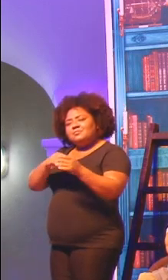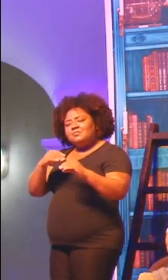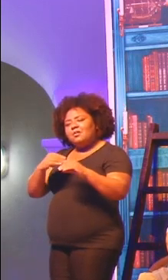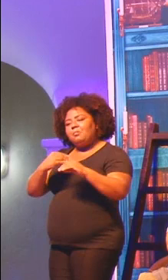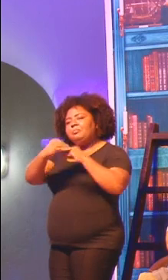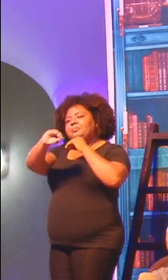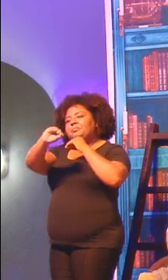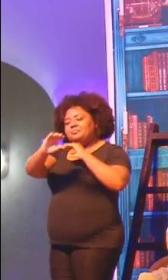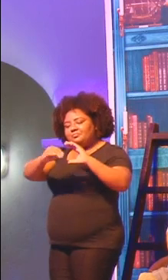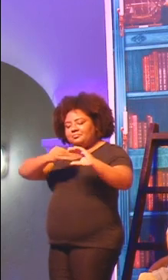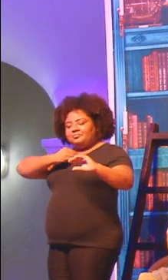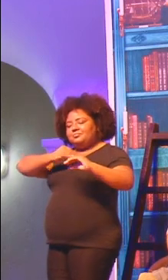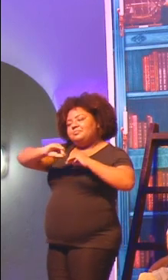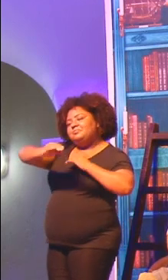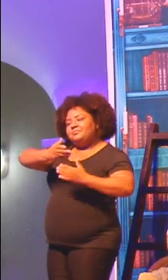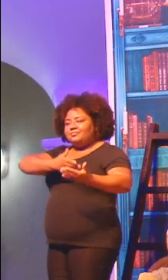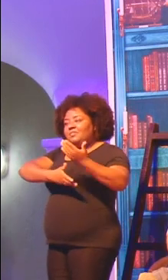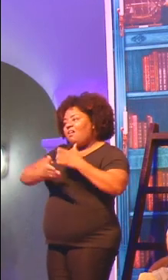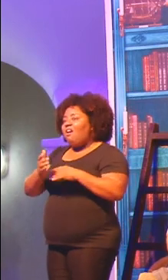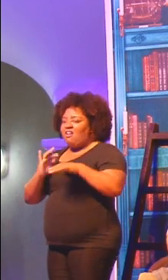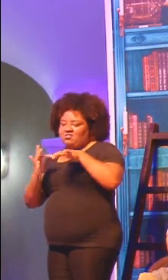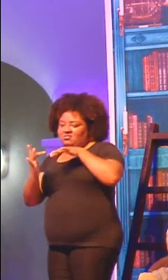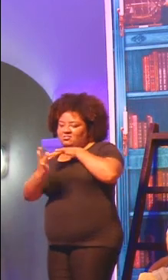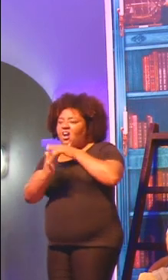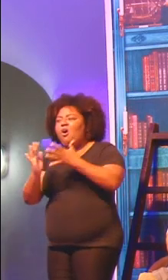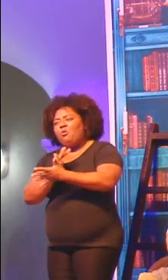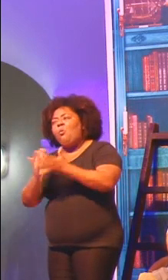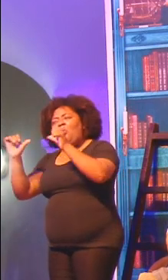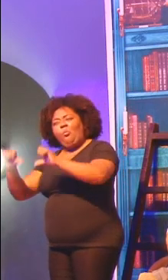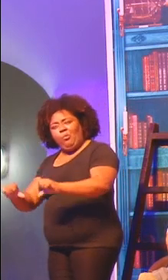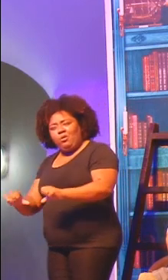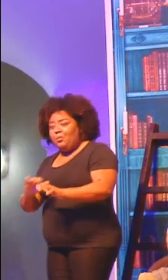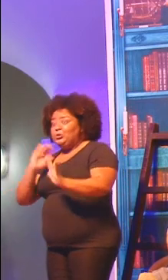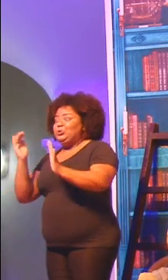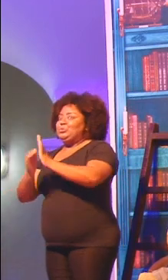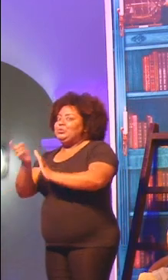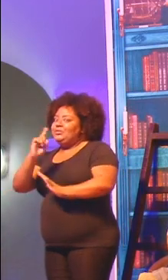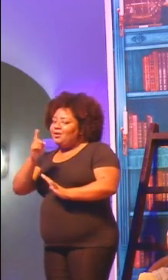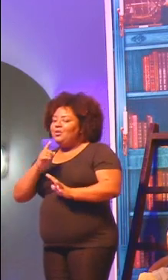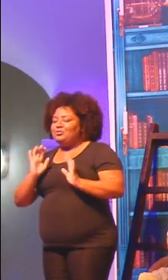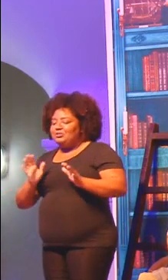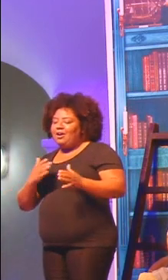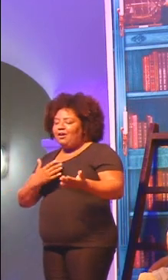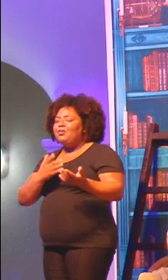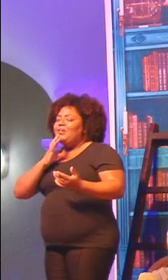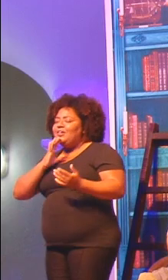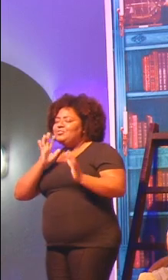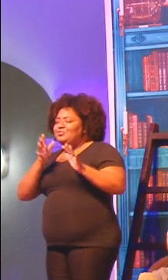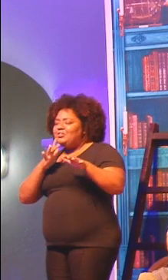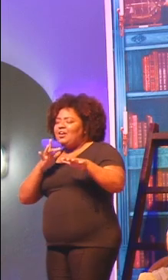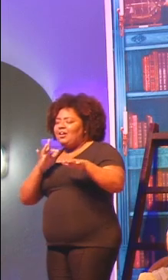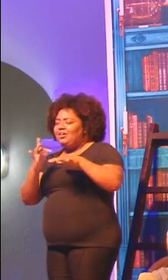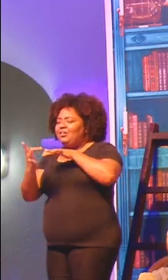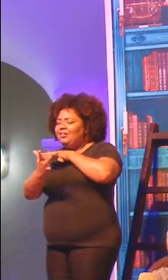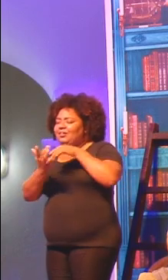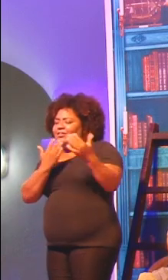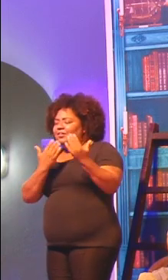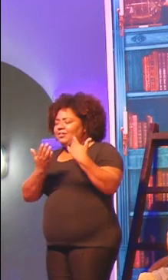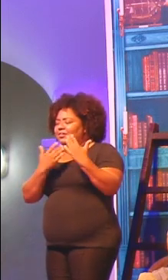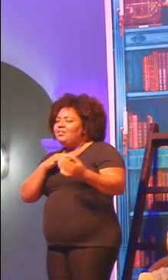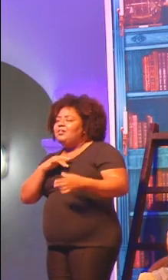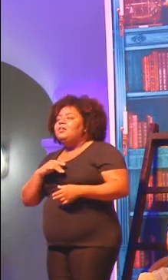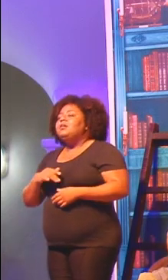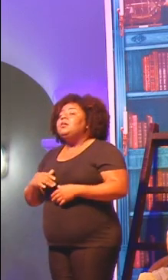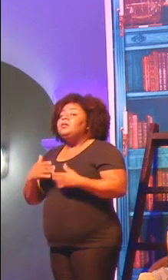vezes acontece um encontro desses, que acredito eu que vai seguir por toda a nossa vida. E obrigado, Wesley, por estar